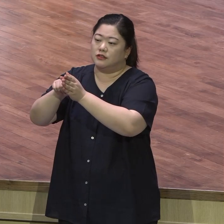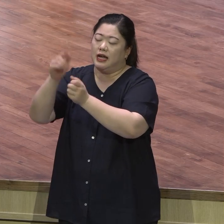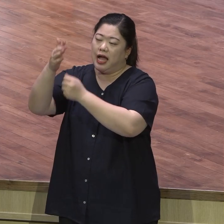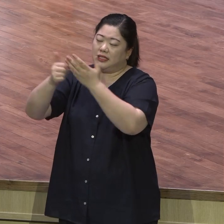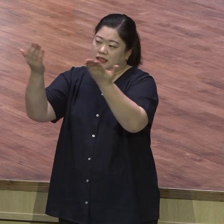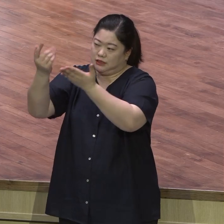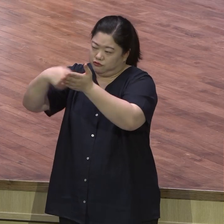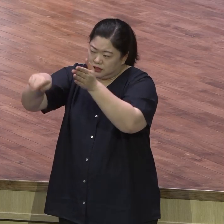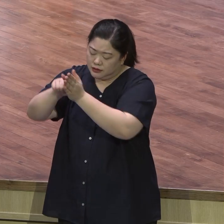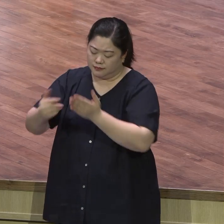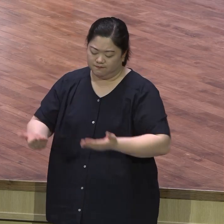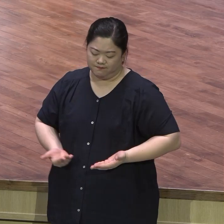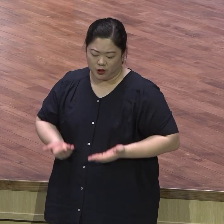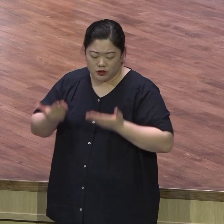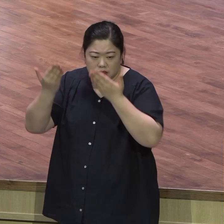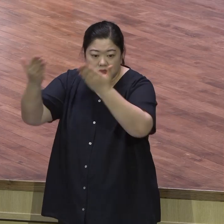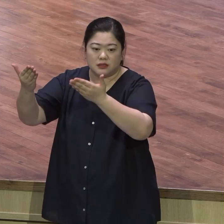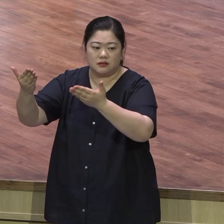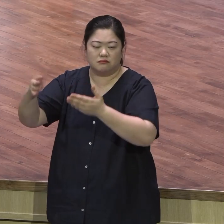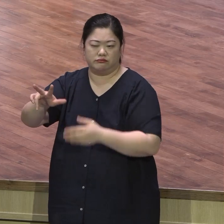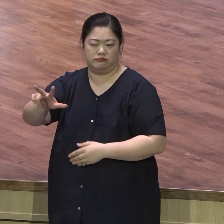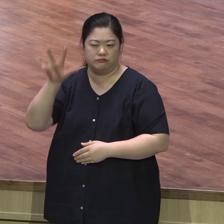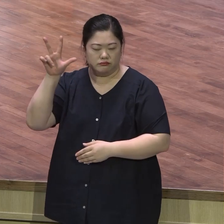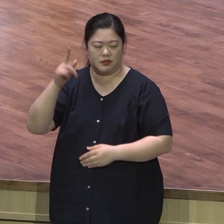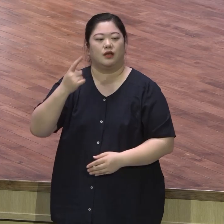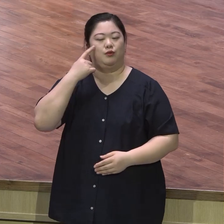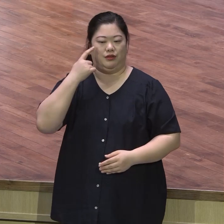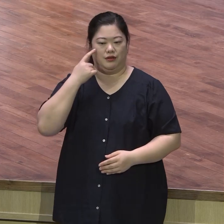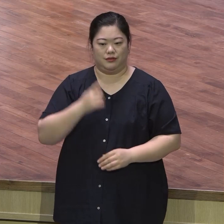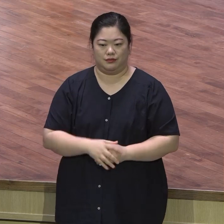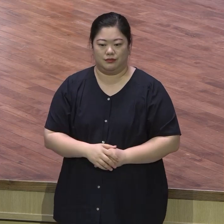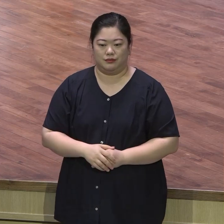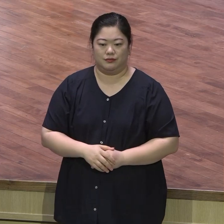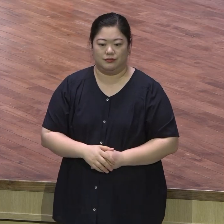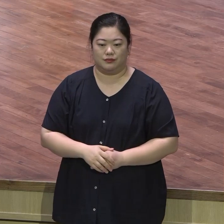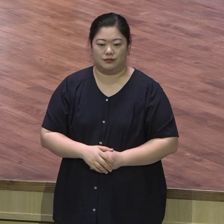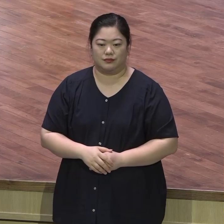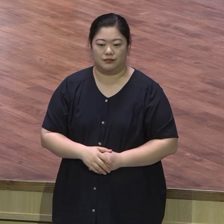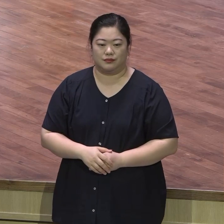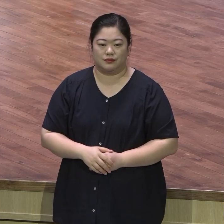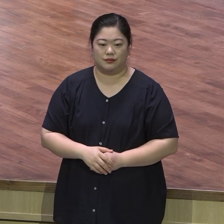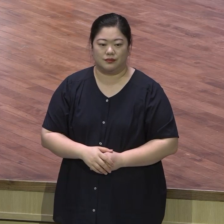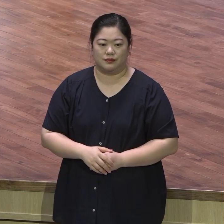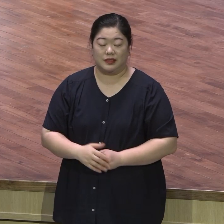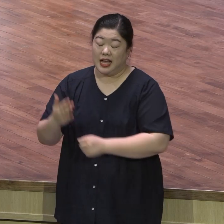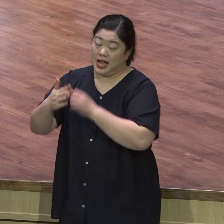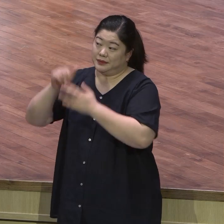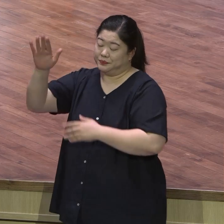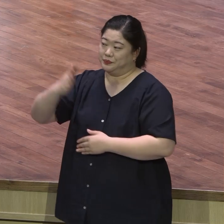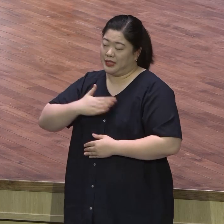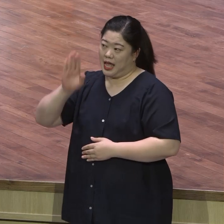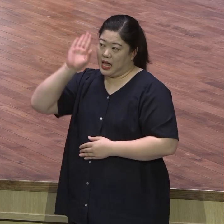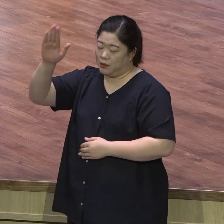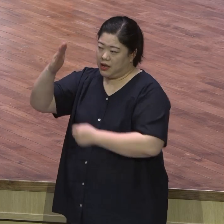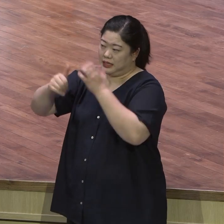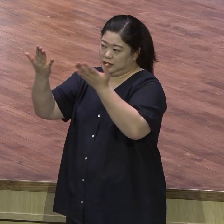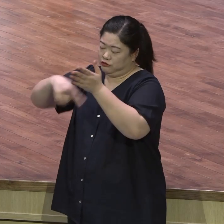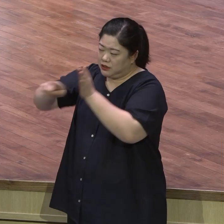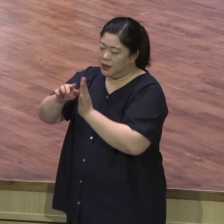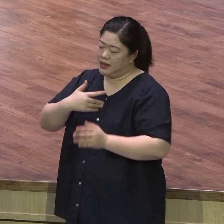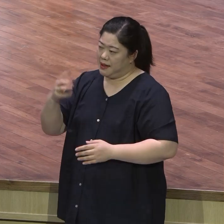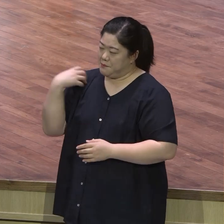헌신하겠습니다. 약속하시기 바랍니다. 하나님 서운하세요. 그리고 하나님의 약속한 것을 빨리 하나님